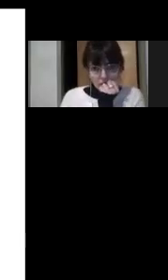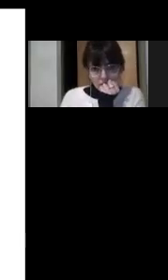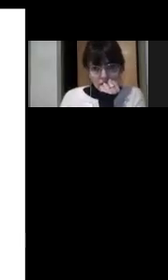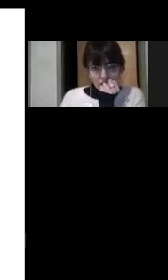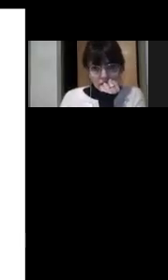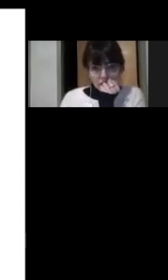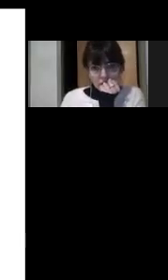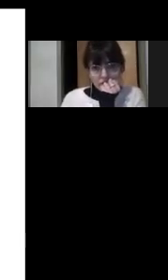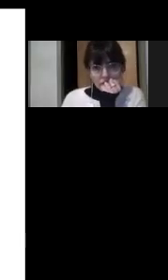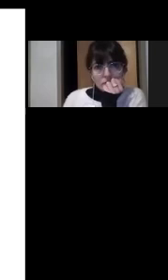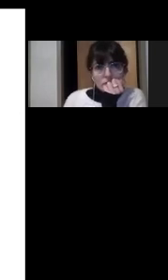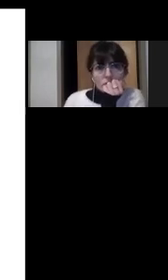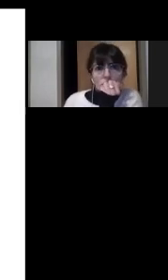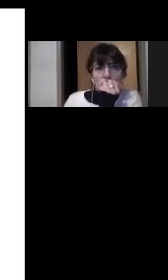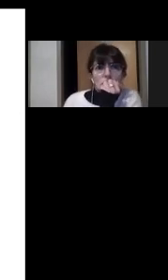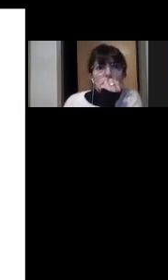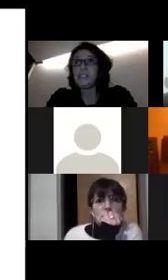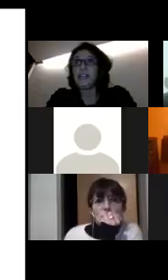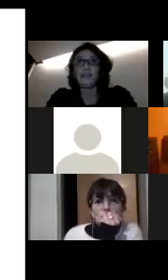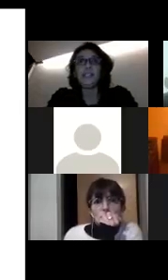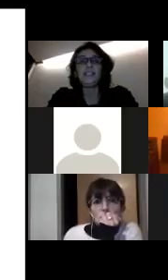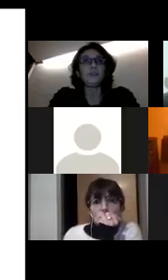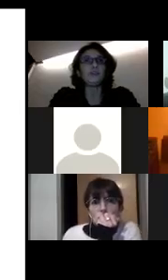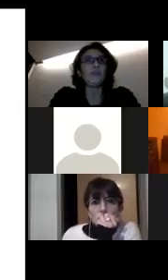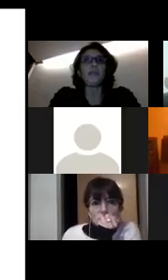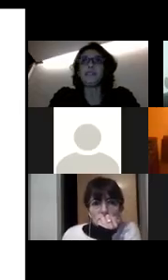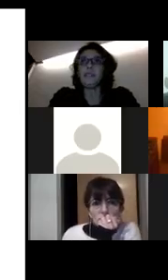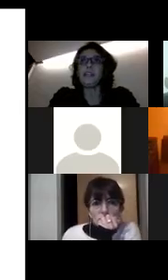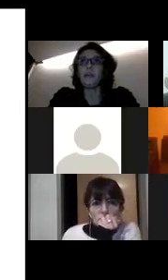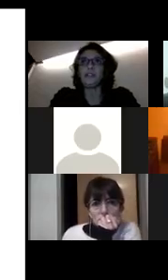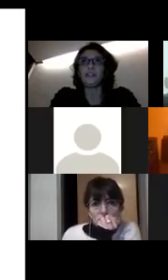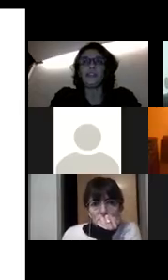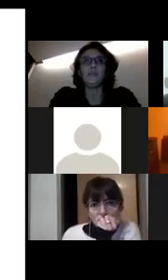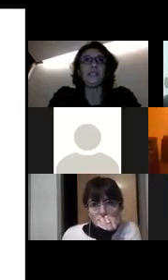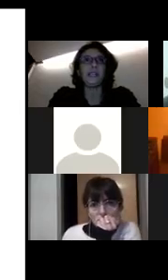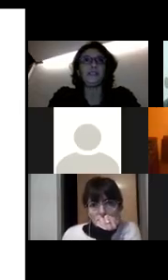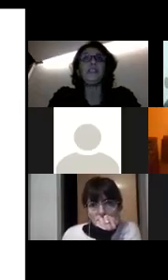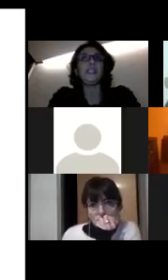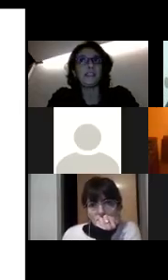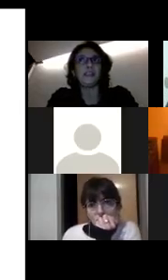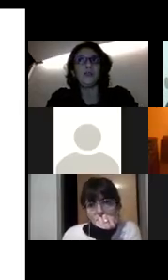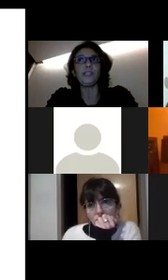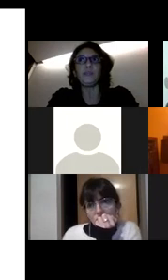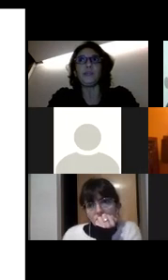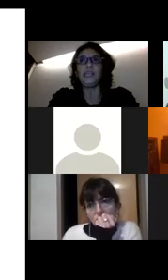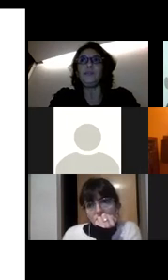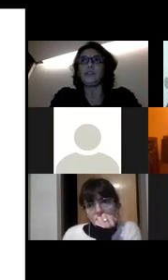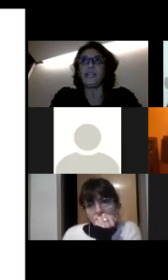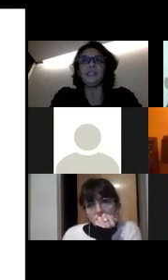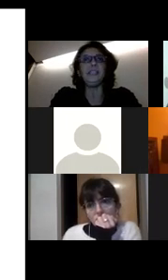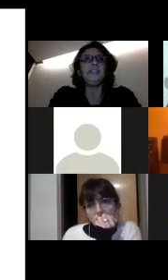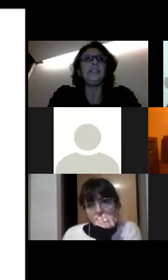de todos investigadores, en la calidad de investigadores, digamos, todos participan en los procesos de investigación y ya se darán cuenta por